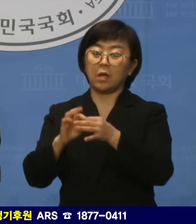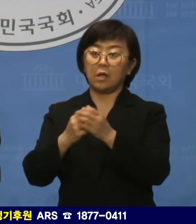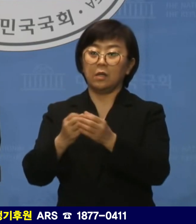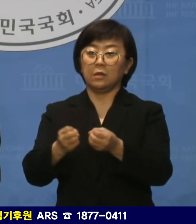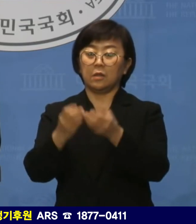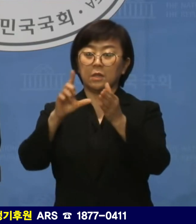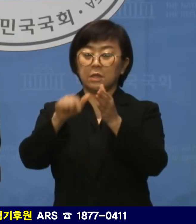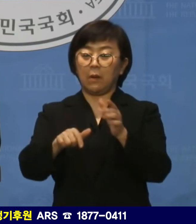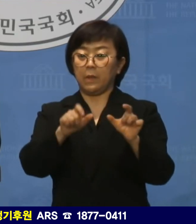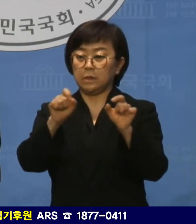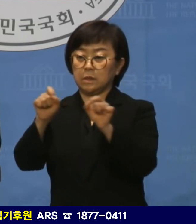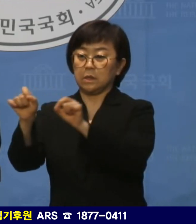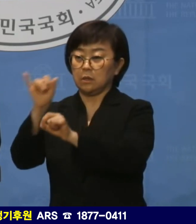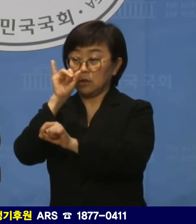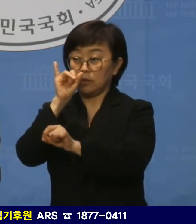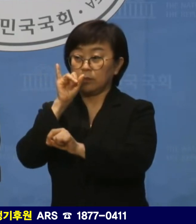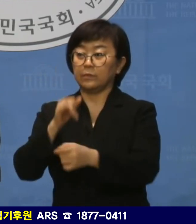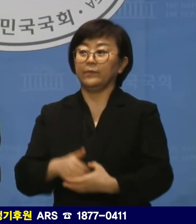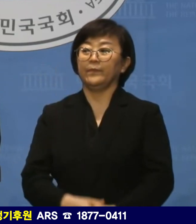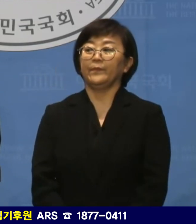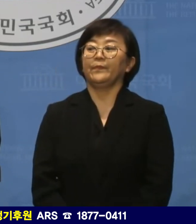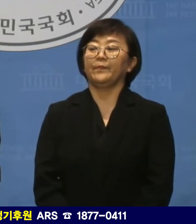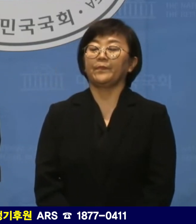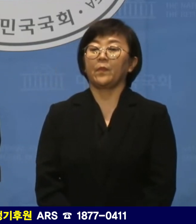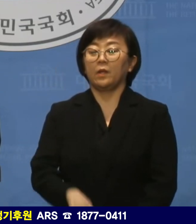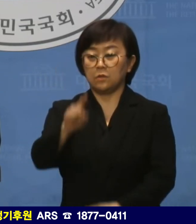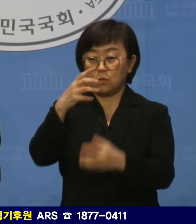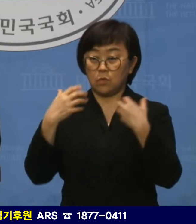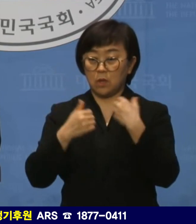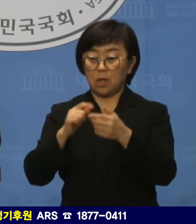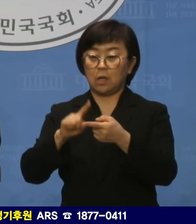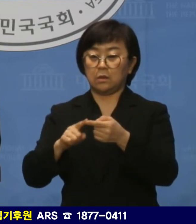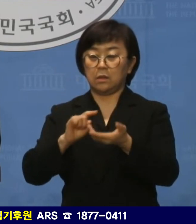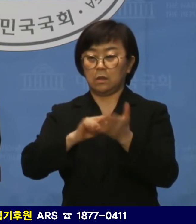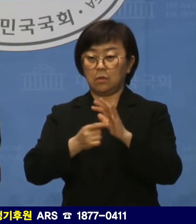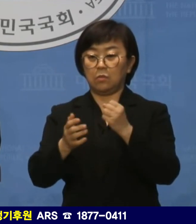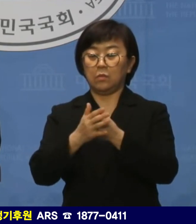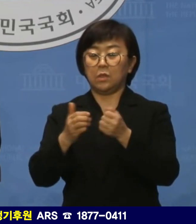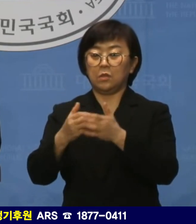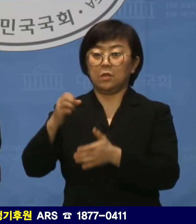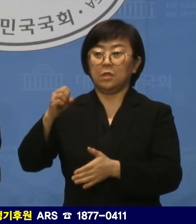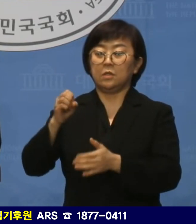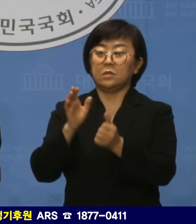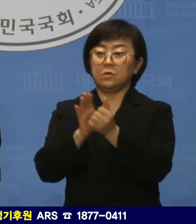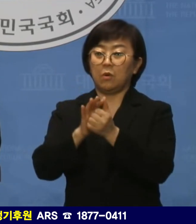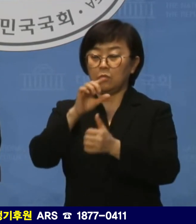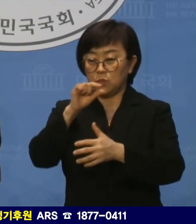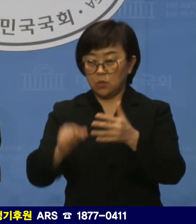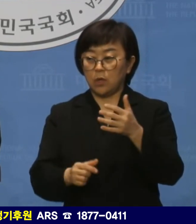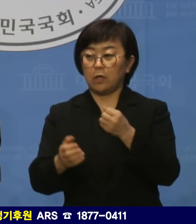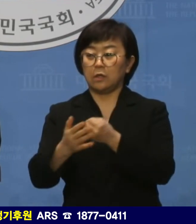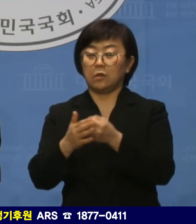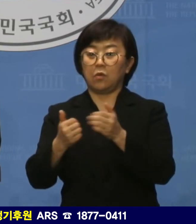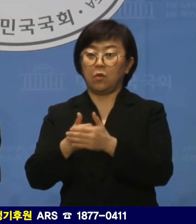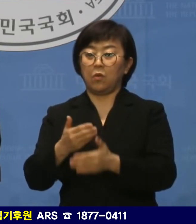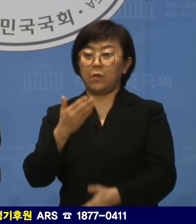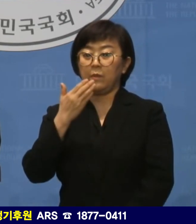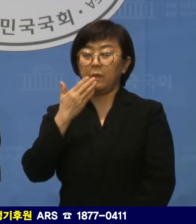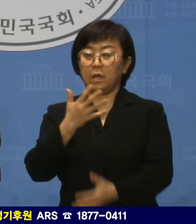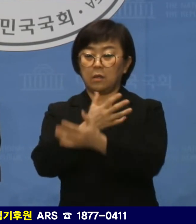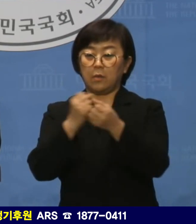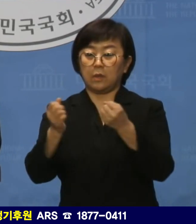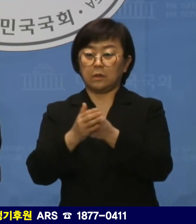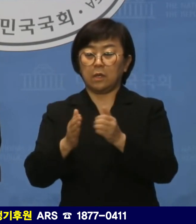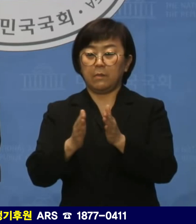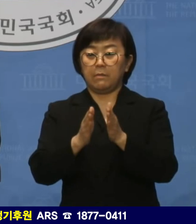터질 시간을 늦추고만 있을 셈입니까? 정부가 그나마 내놓은 유동성 지원 프로그램과 대주단 협약을 통한